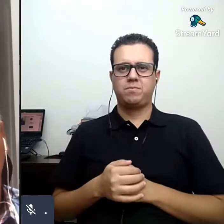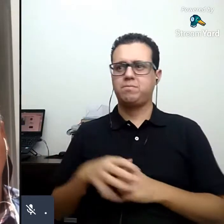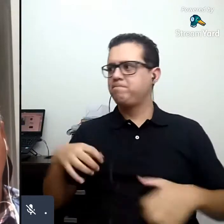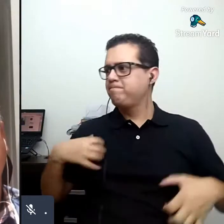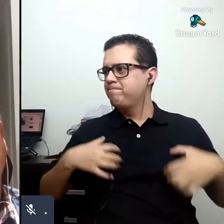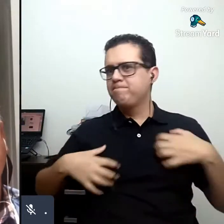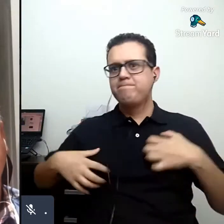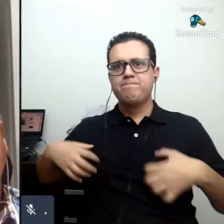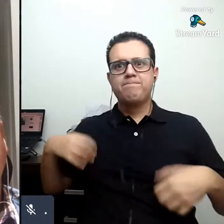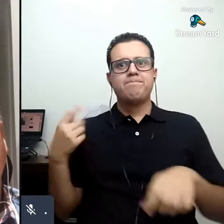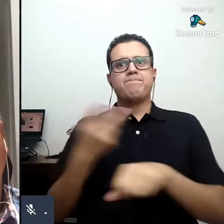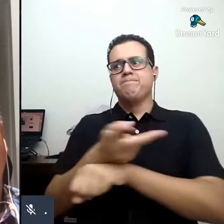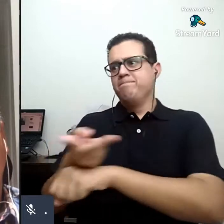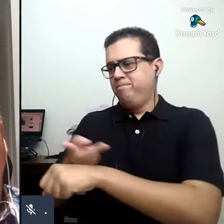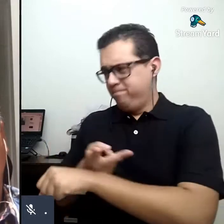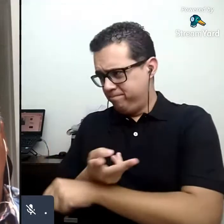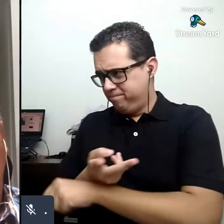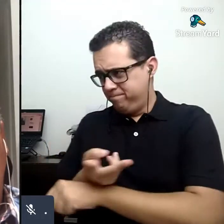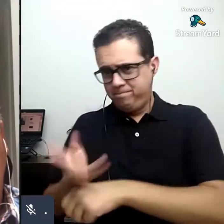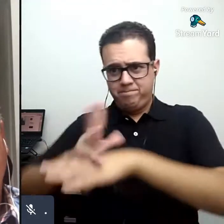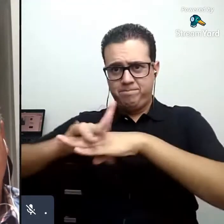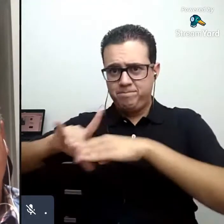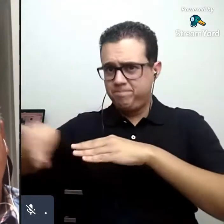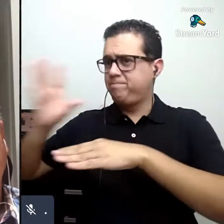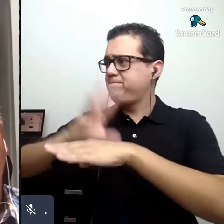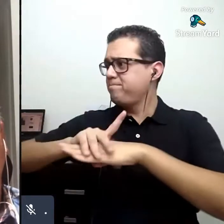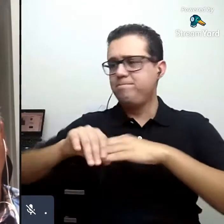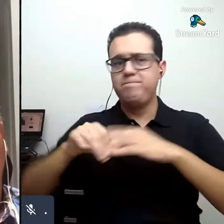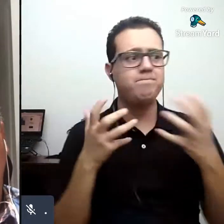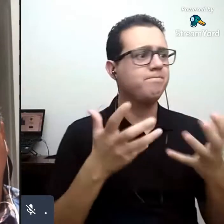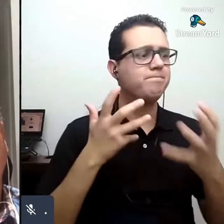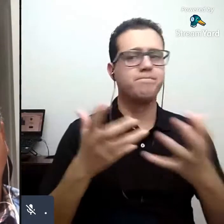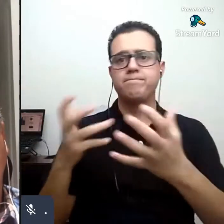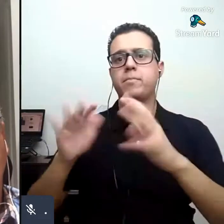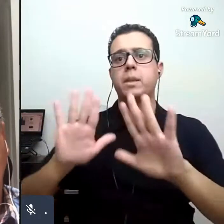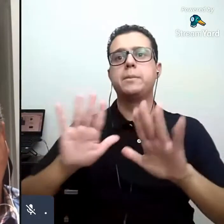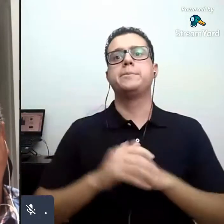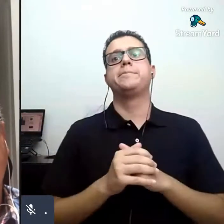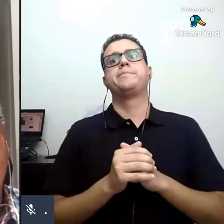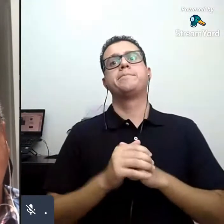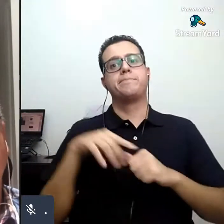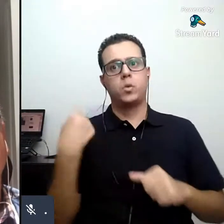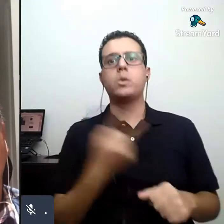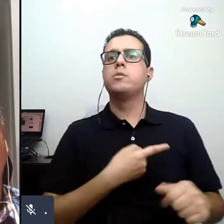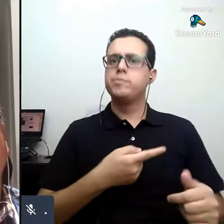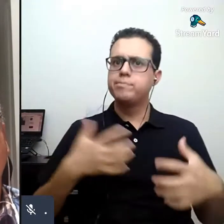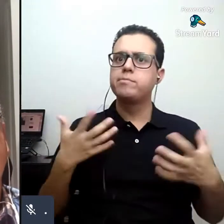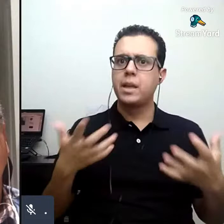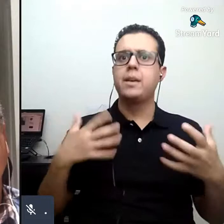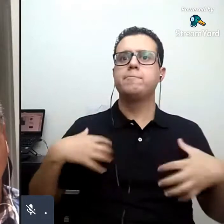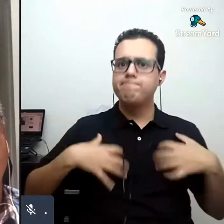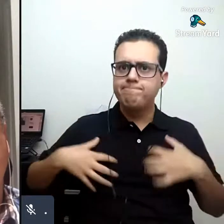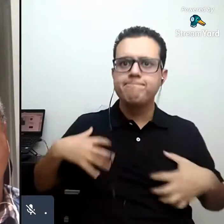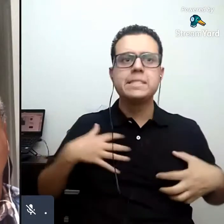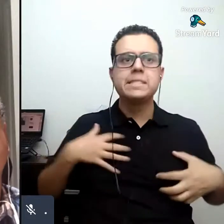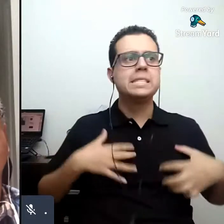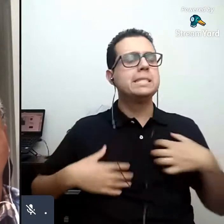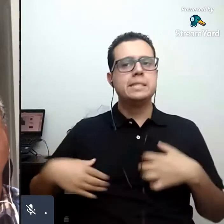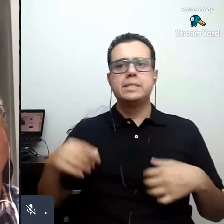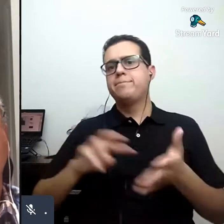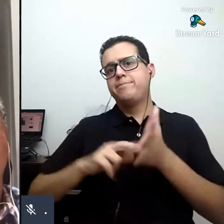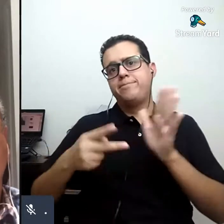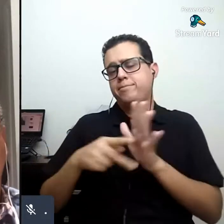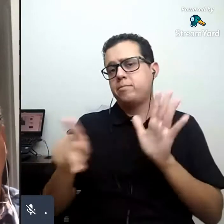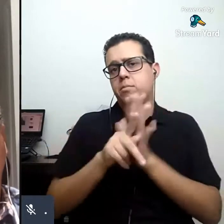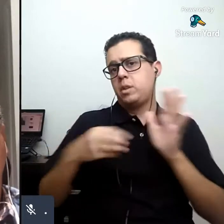desesperadamente a cura. É a nossa sensação, é a nossa preservação, é o nosso instinto de